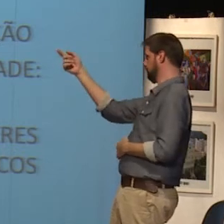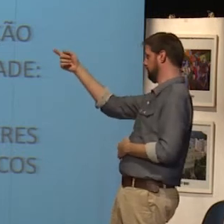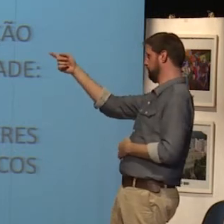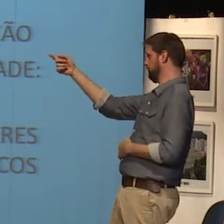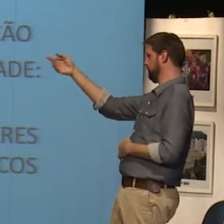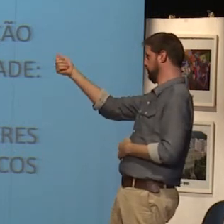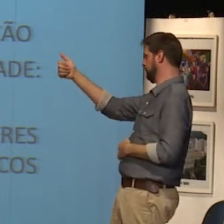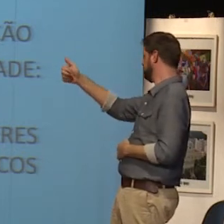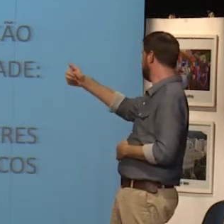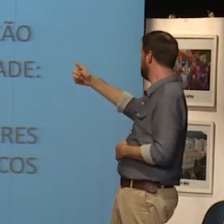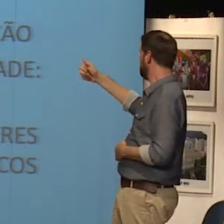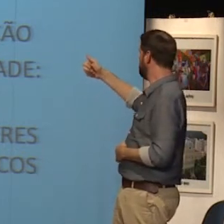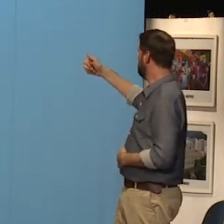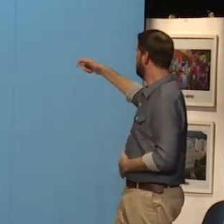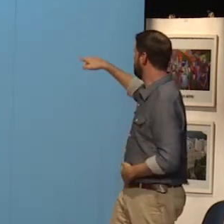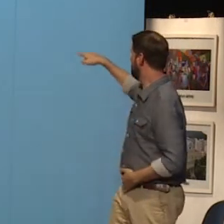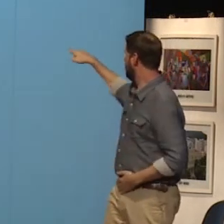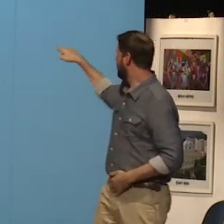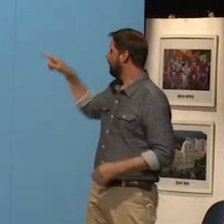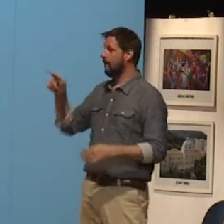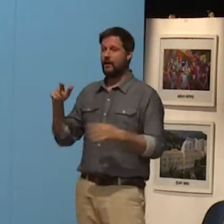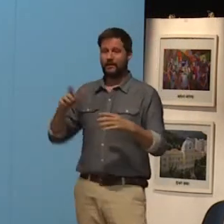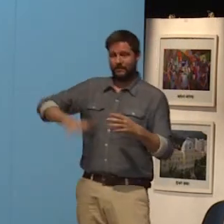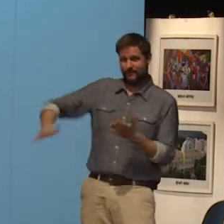construção desse sujeito, dessa política linguística.